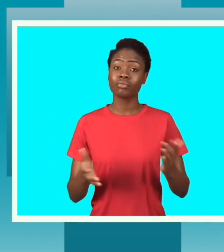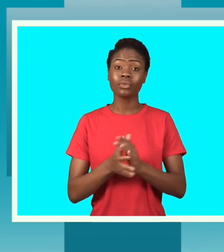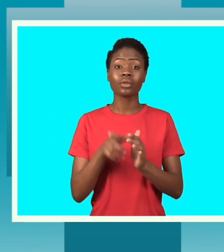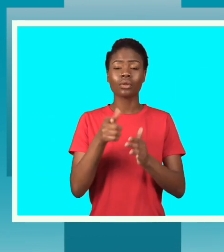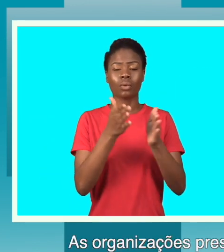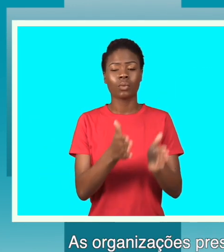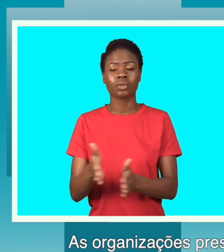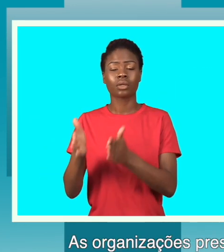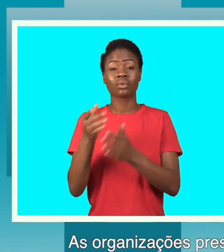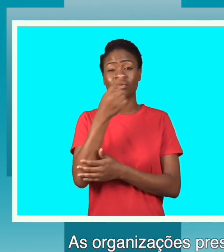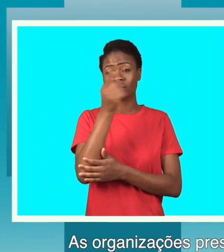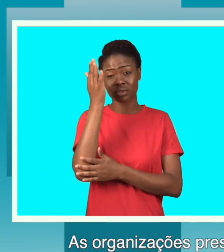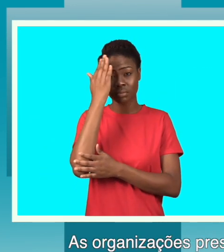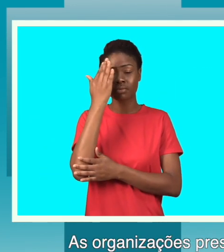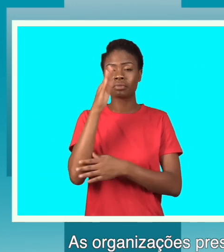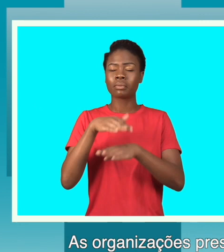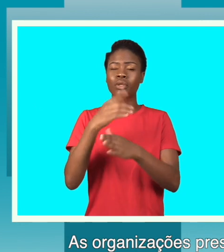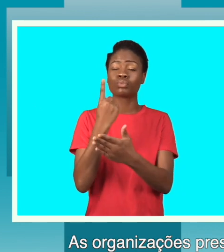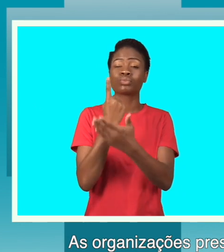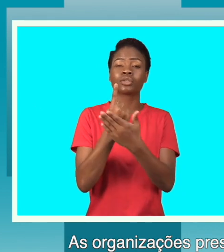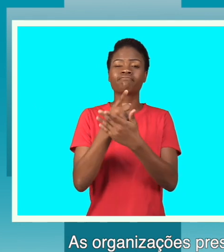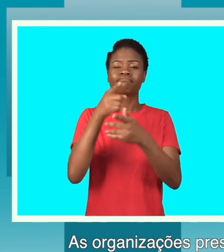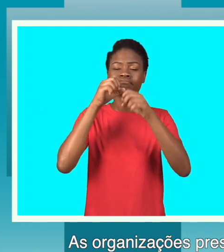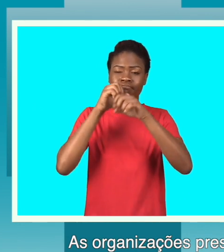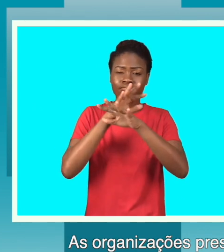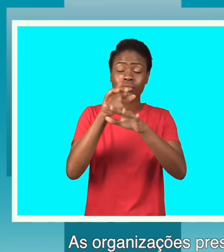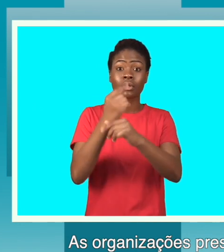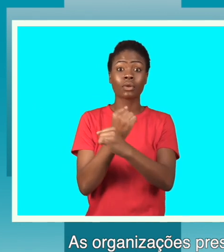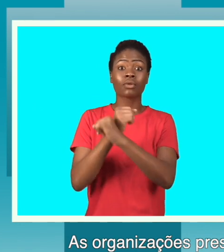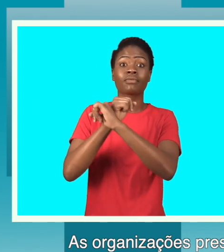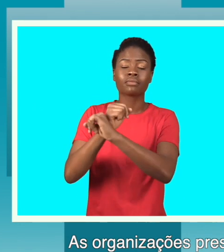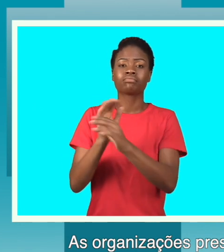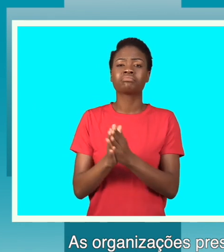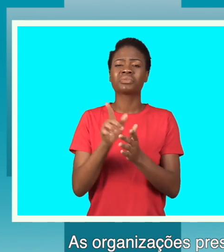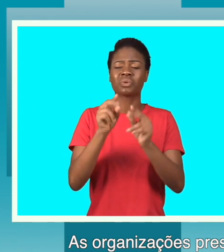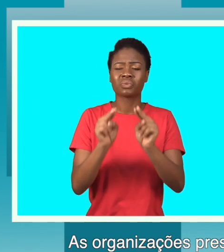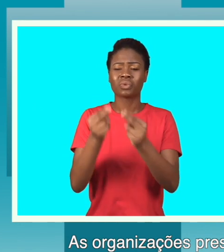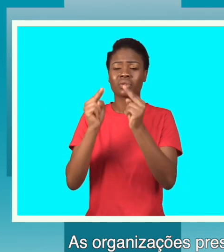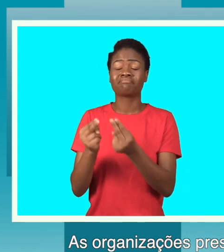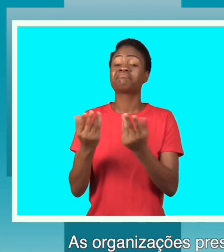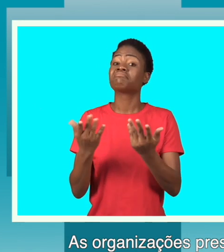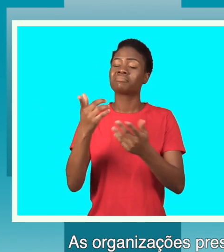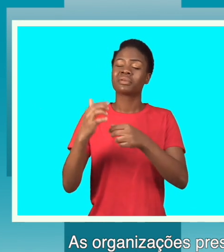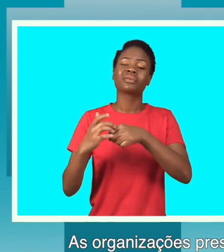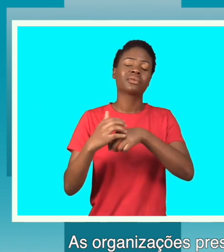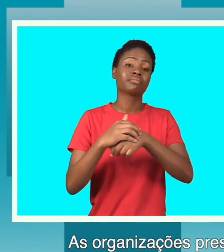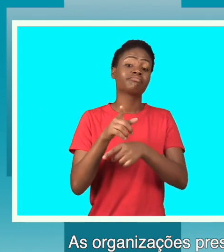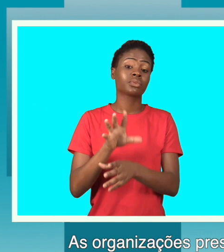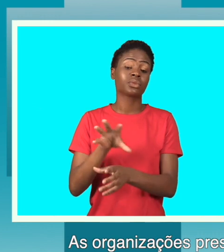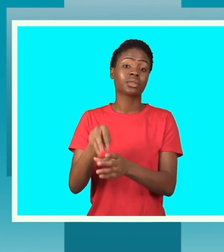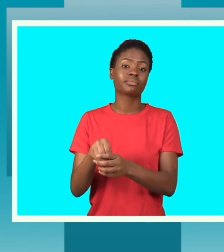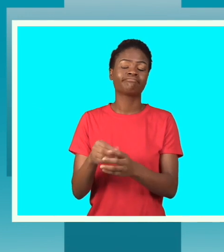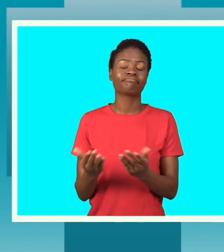As organizações presentes consideram ser importante que as mensagens de prevenção de novas infecções sejam